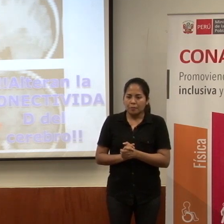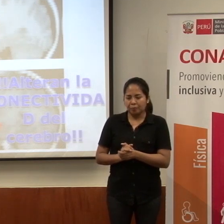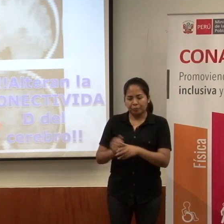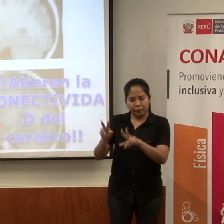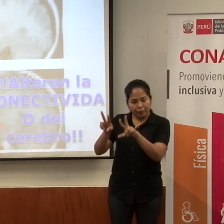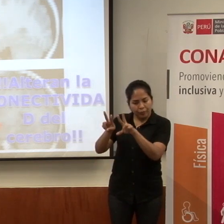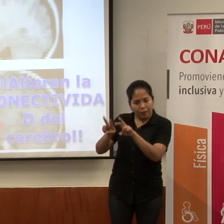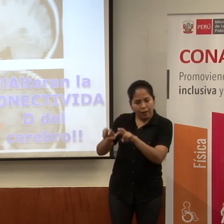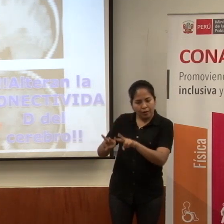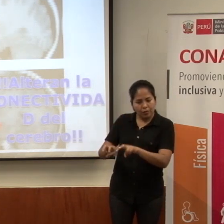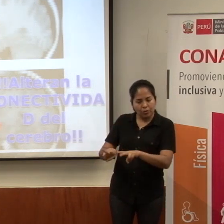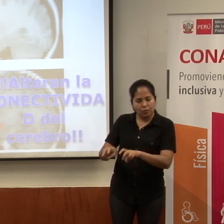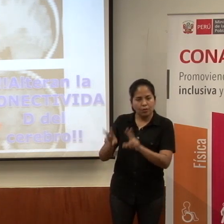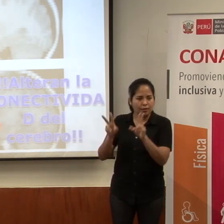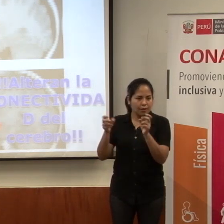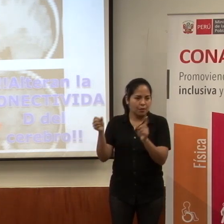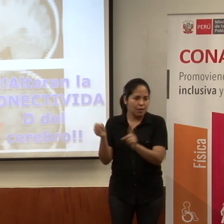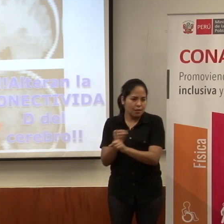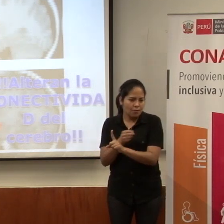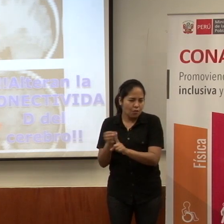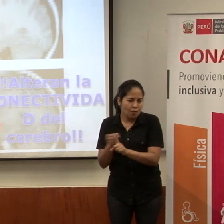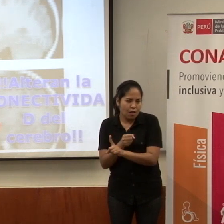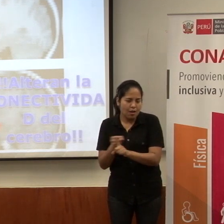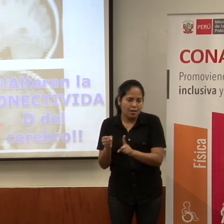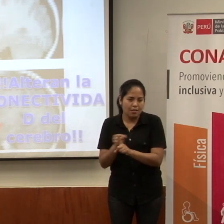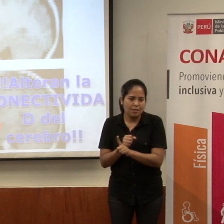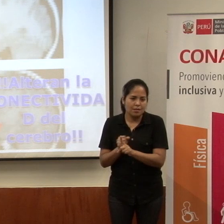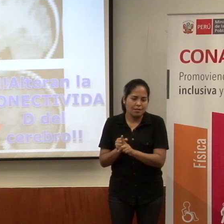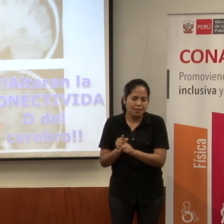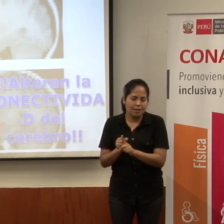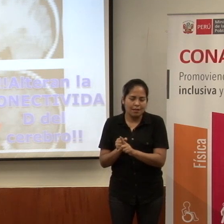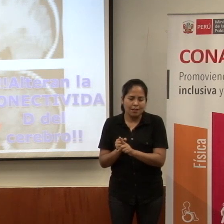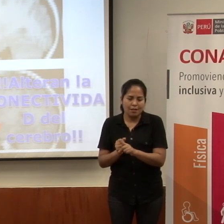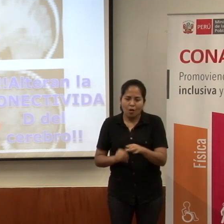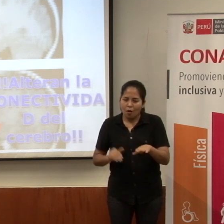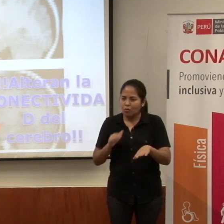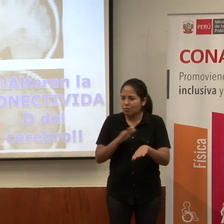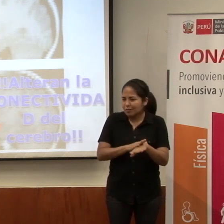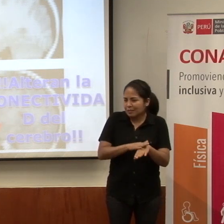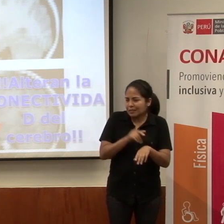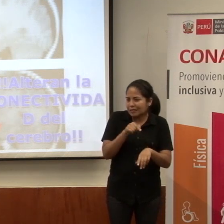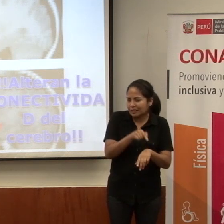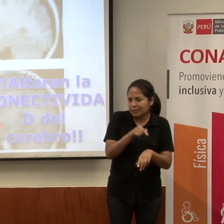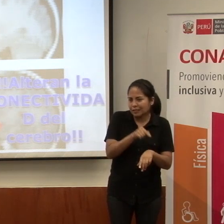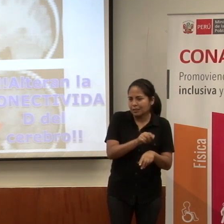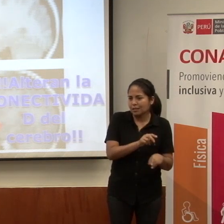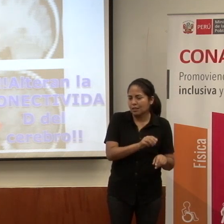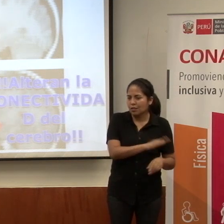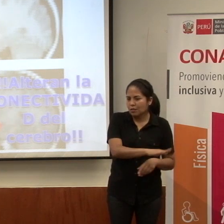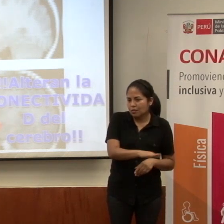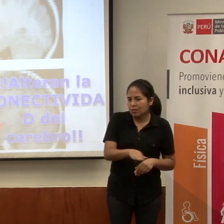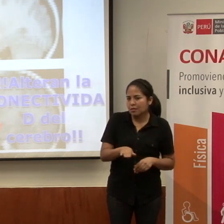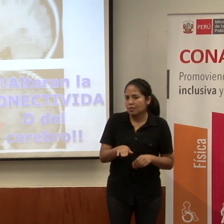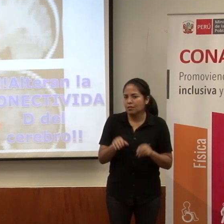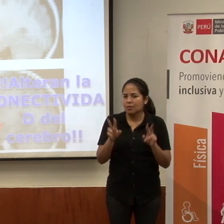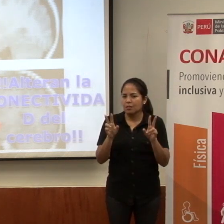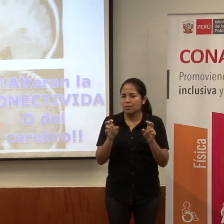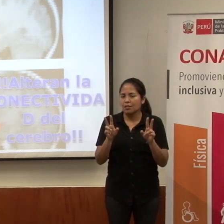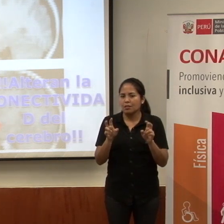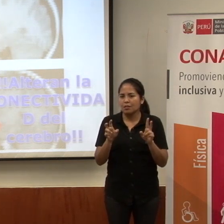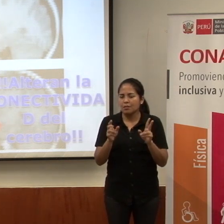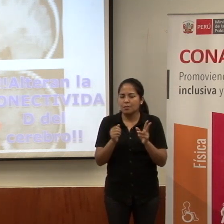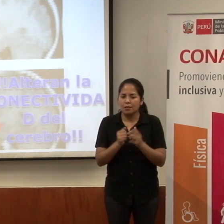neurobiológicos que demuestran que la violencia crónica sobre los niños tiene efectos sobre un área que se llama el área